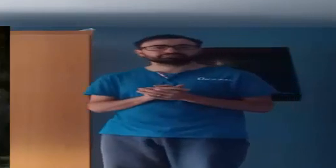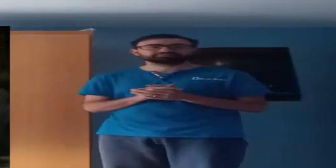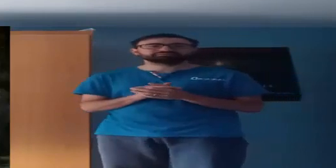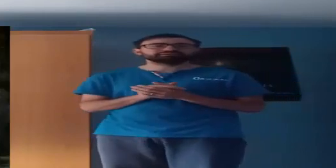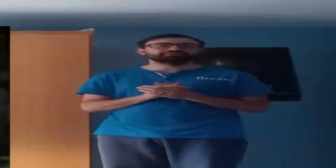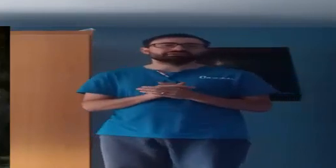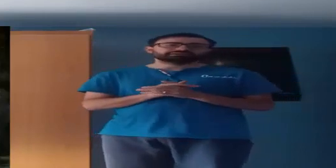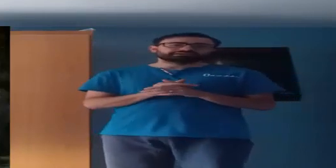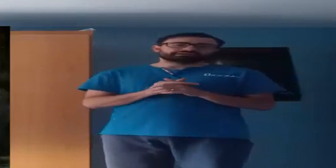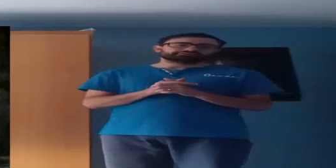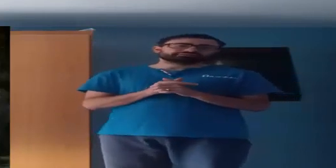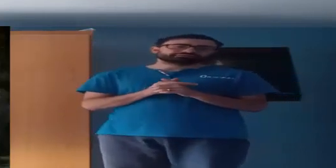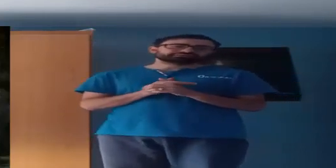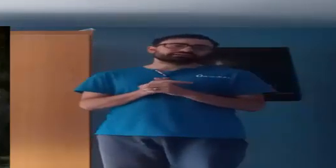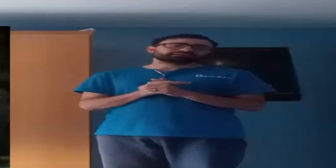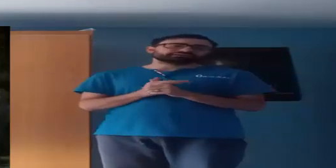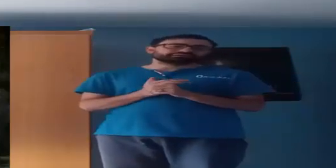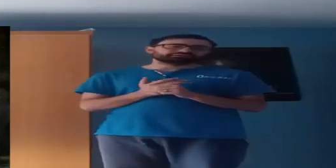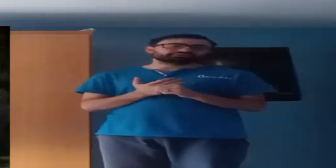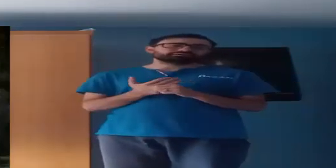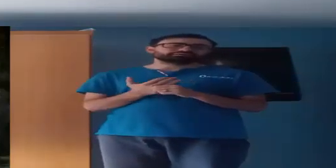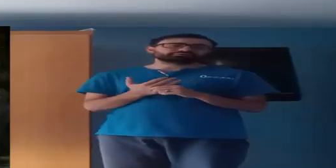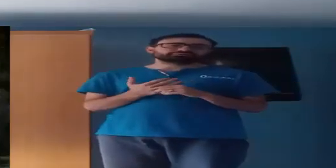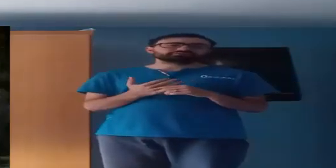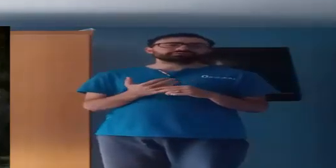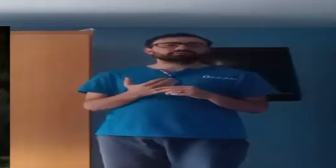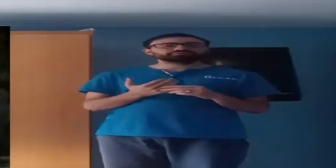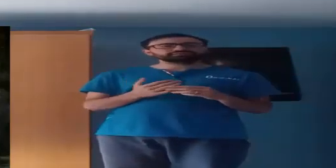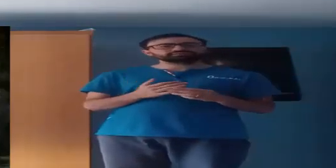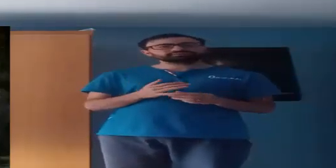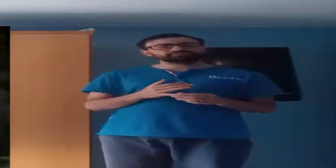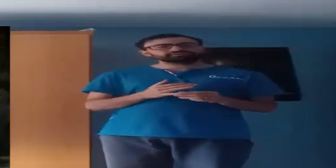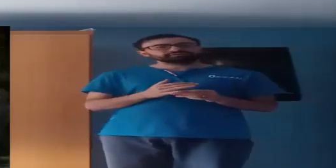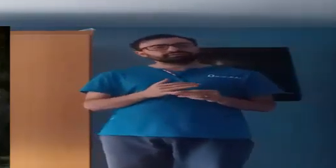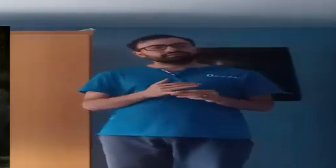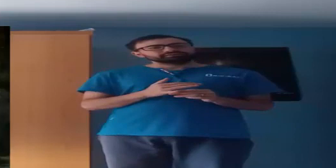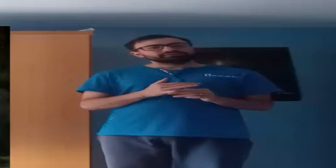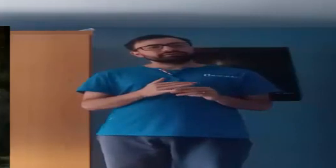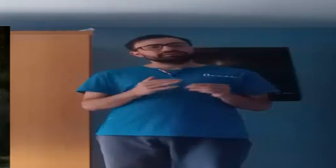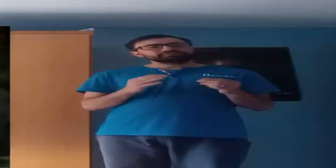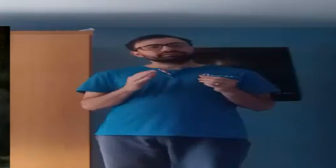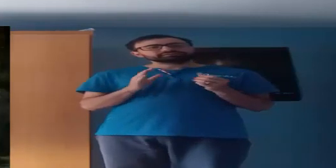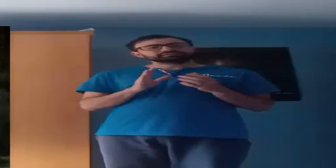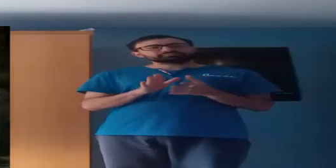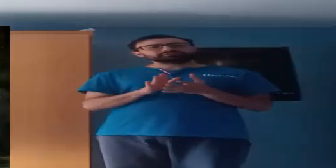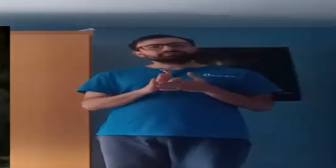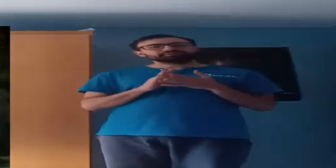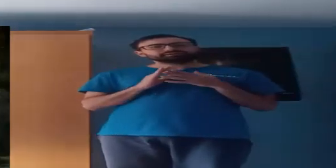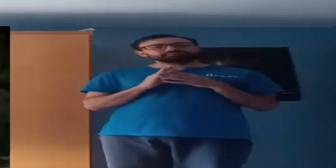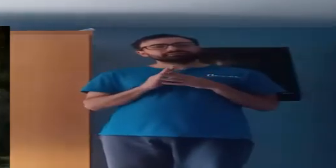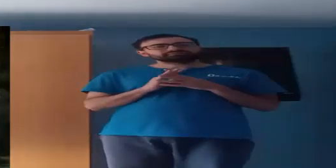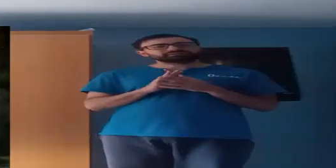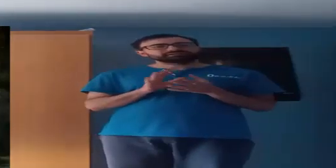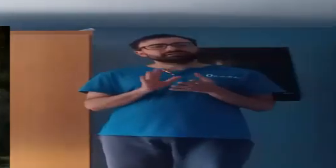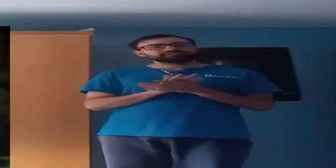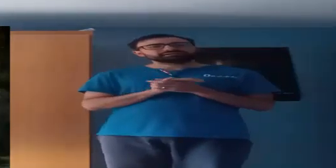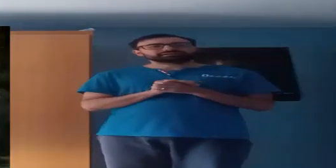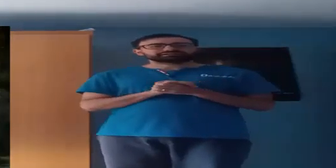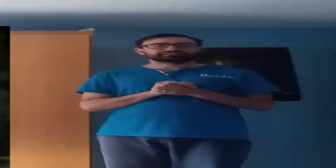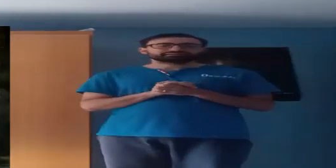todo. Entonces Orfeo ve a Eurídice y, sabiendo haberla visto, quería que la regresaran